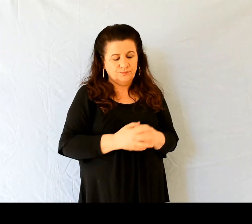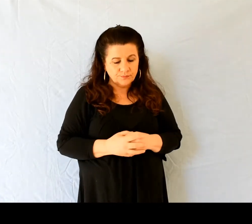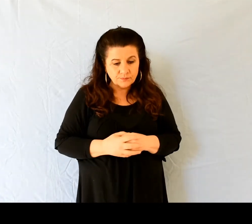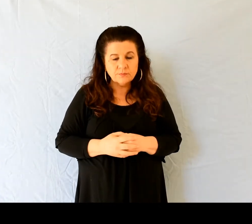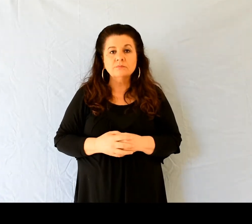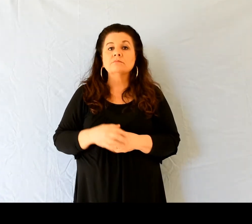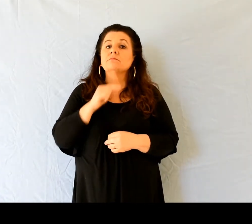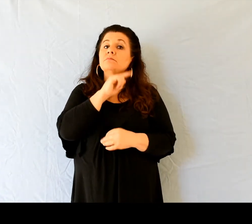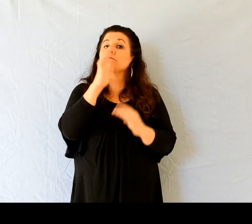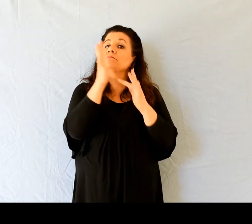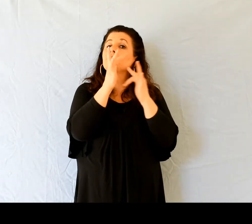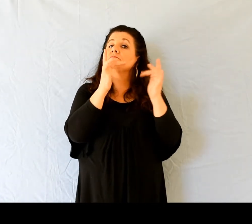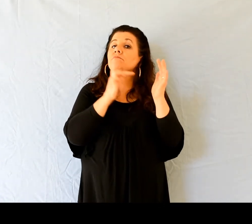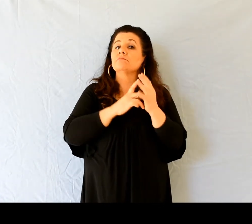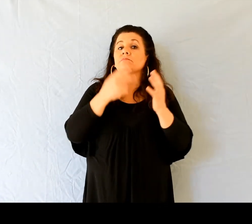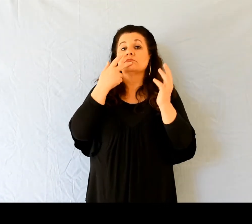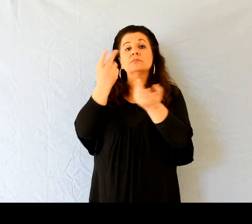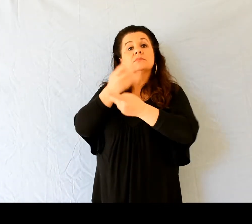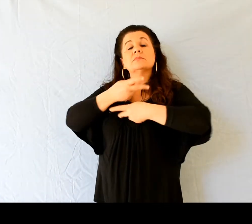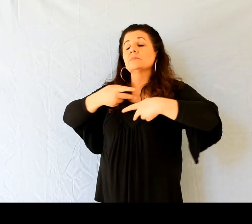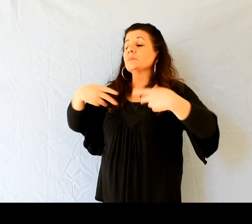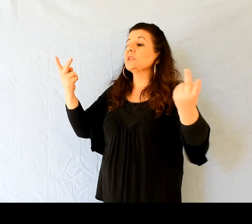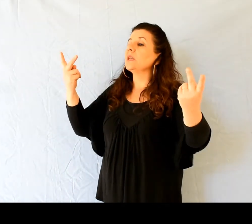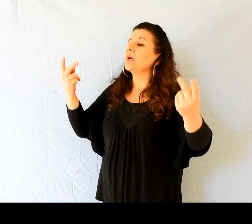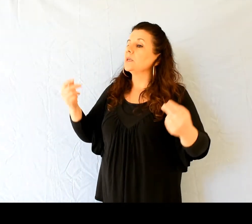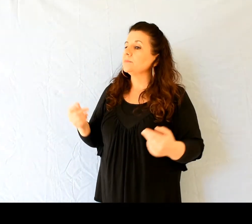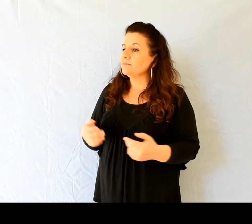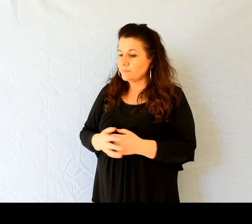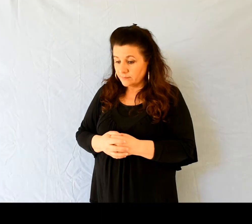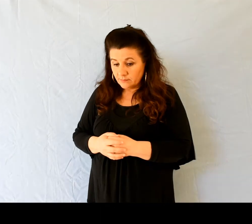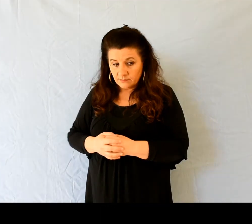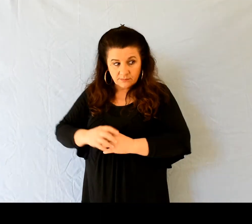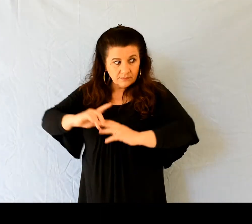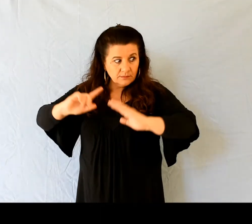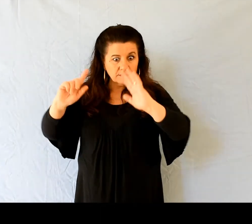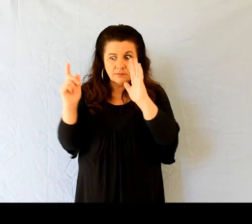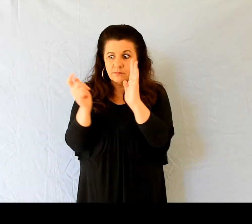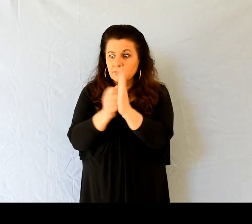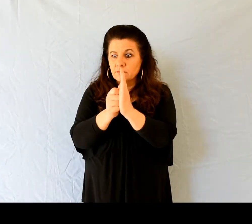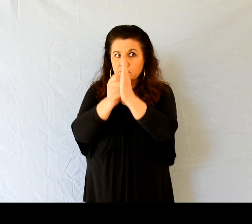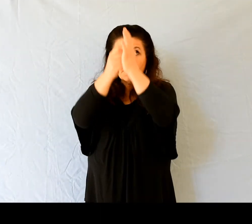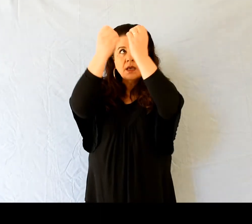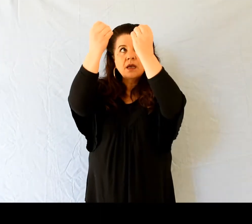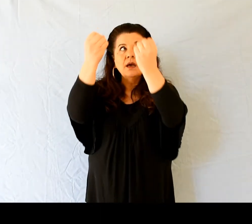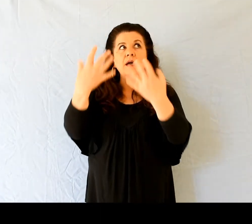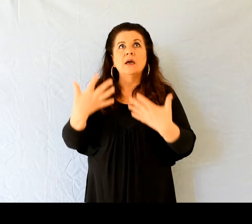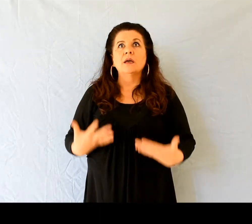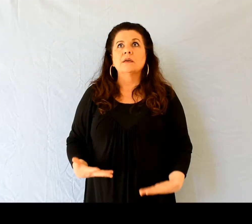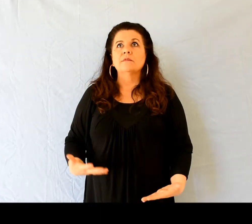Alors Jésus leur déclare, « L'heure est venue où le Fils de l'homme doit être glorifié.